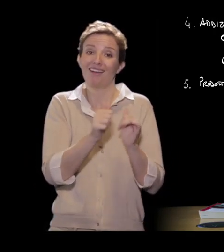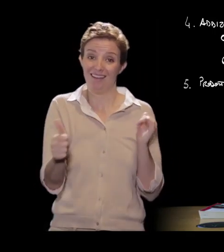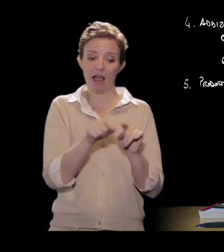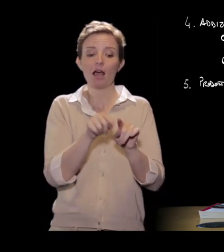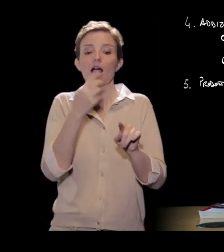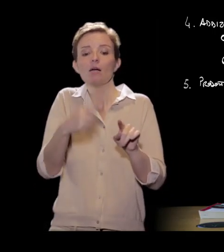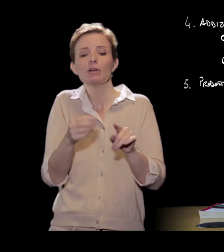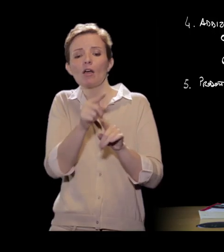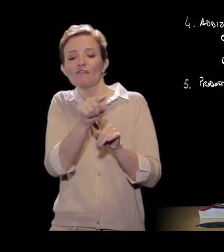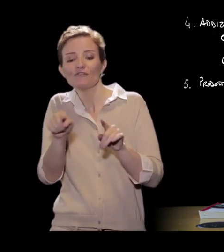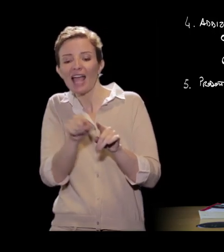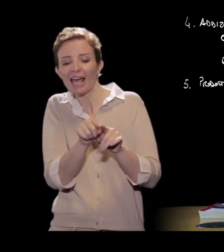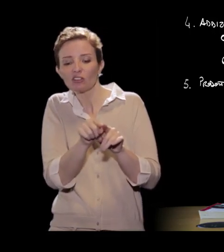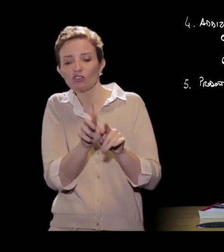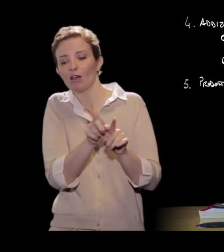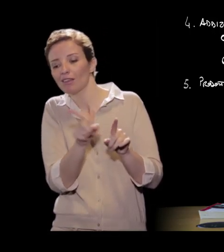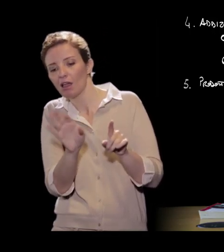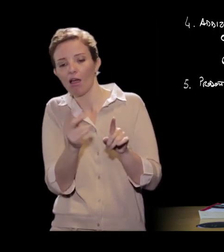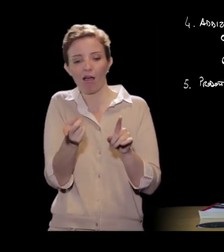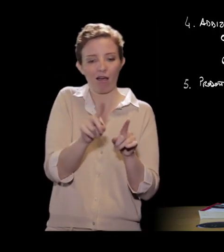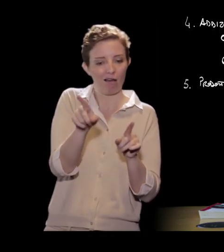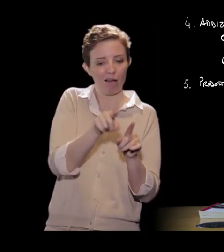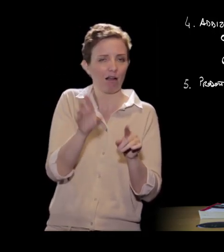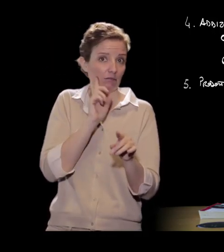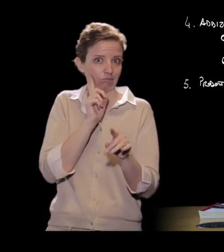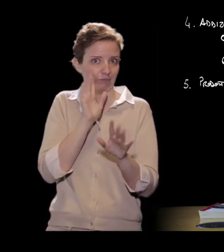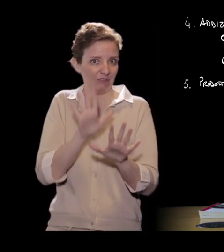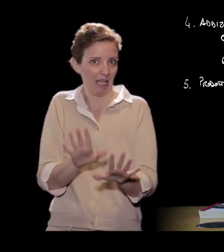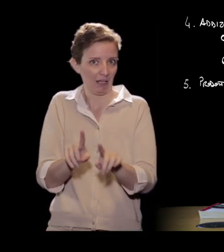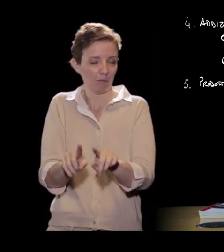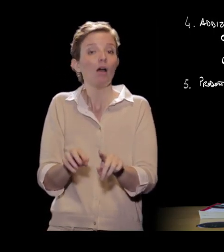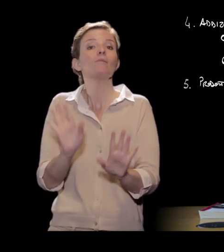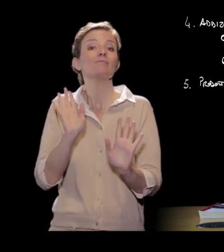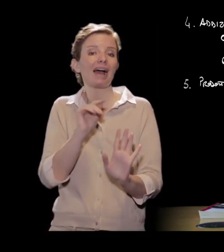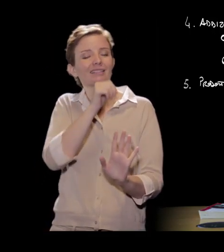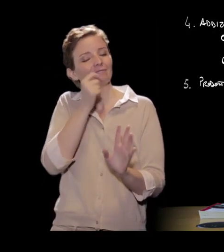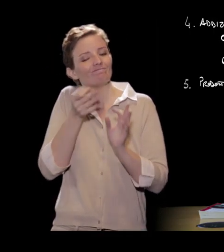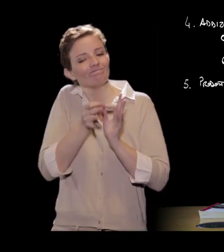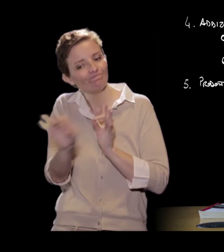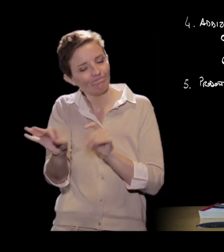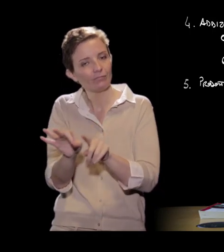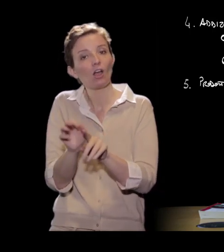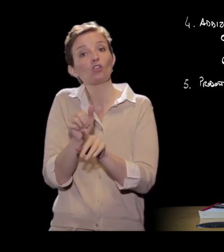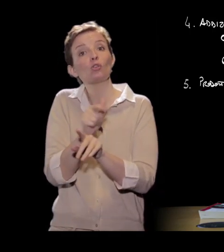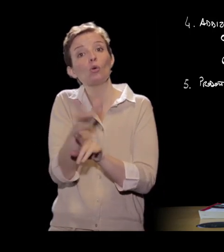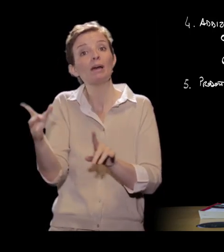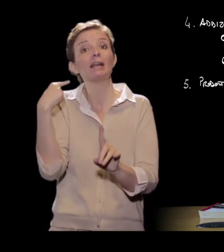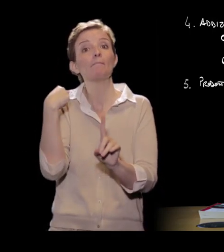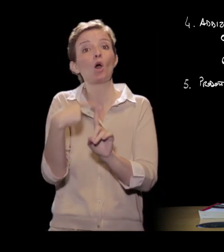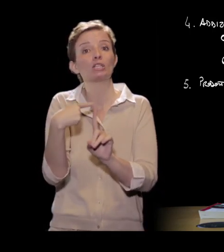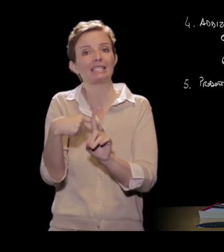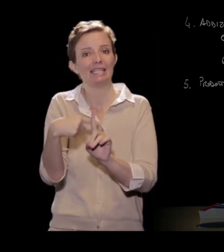dello stesso verso ma è necessario specificare di numeri positivi